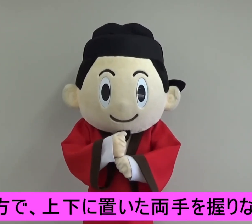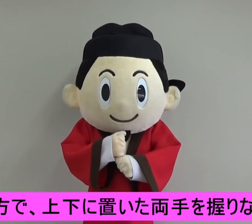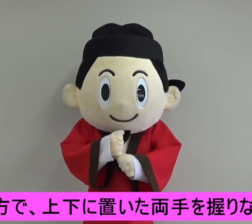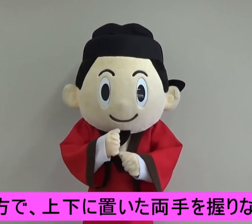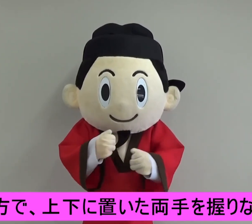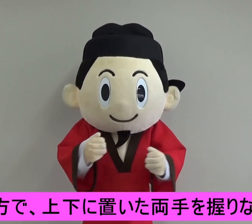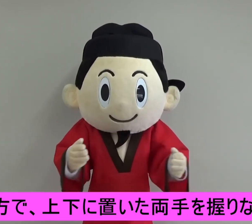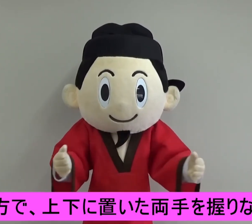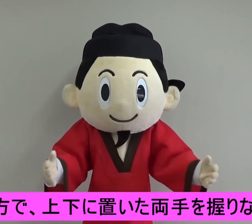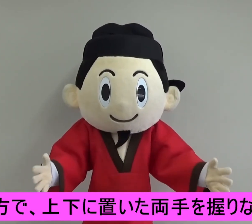4ね